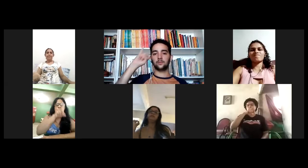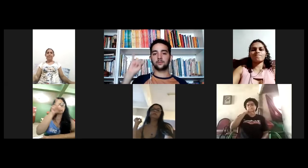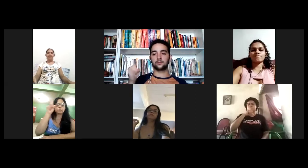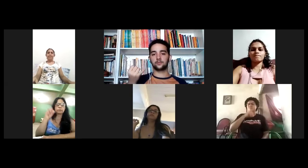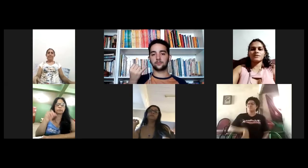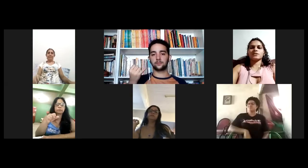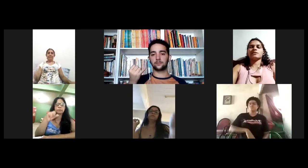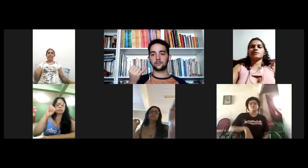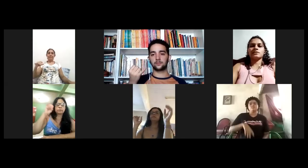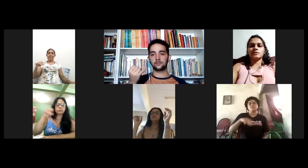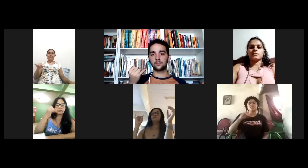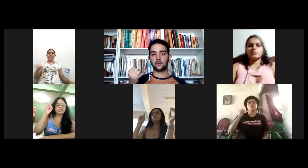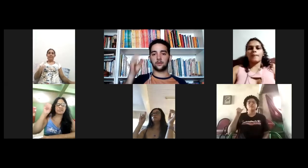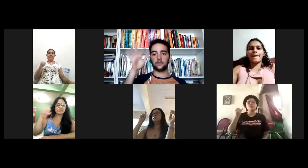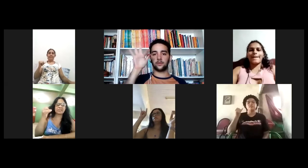janeiro,